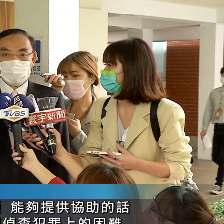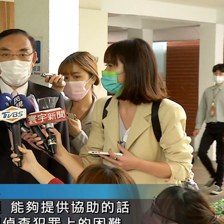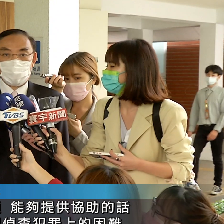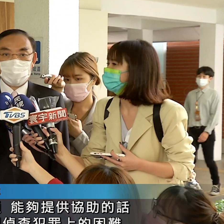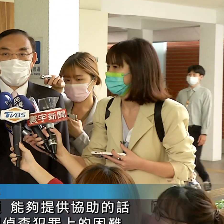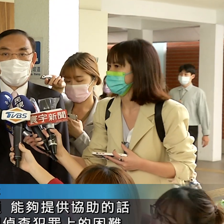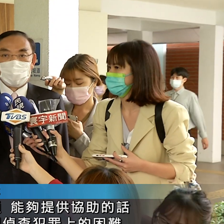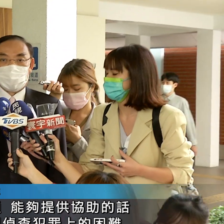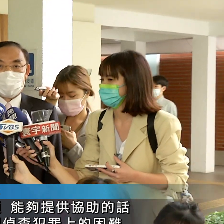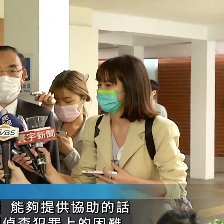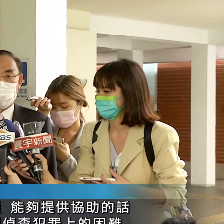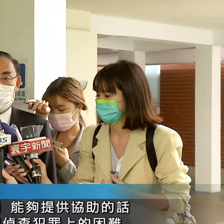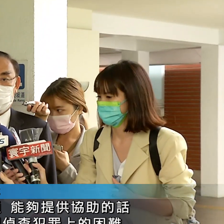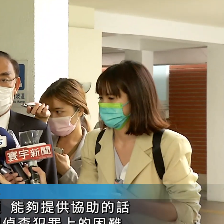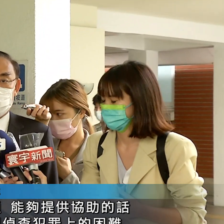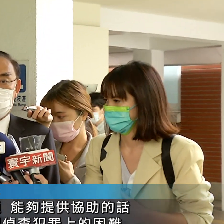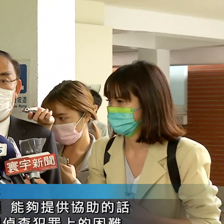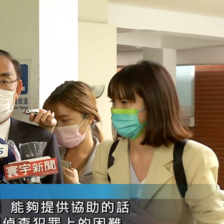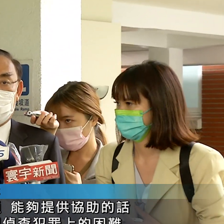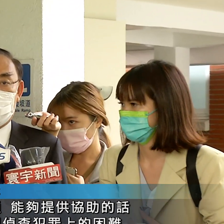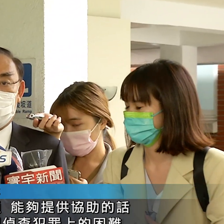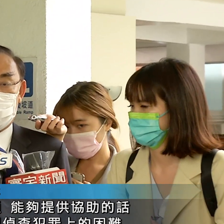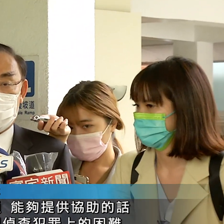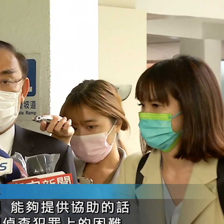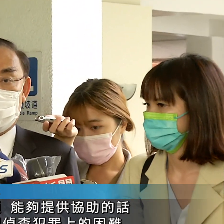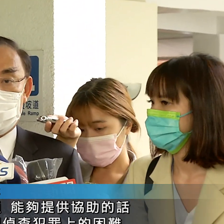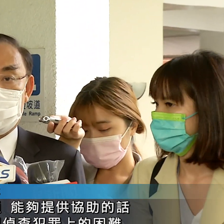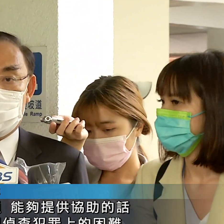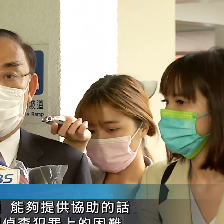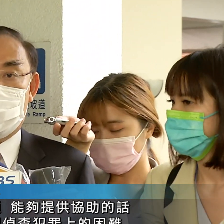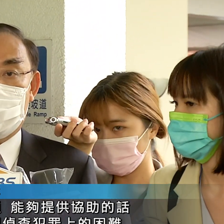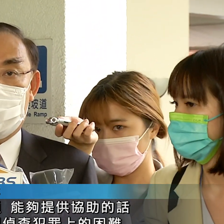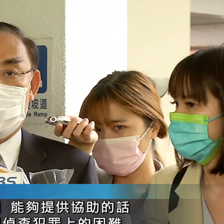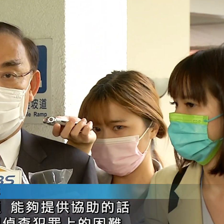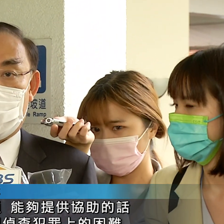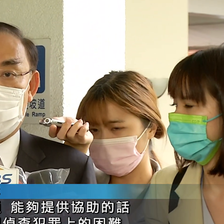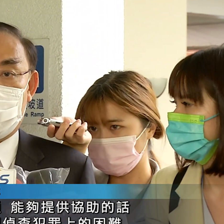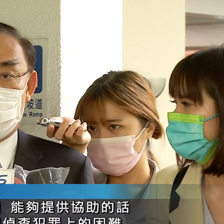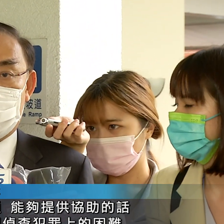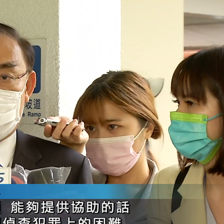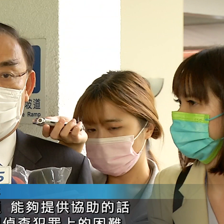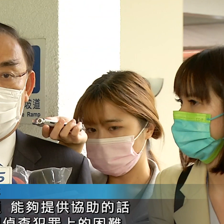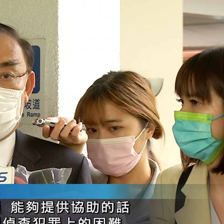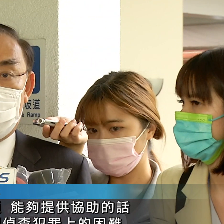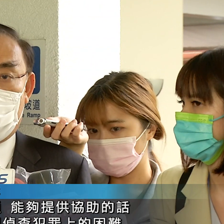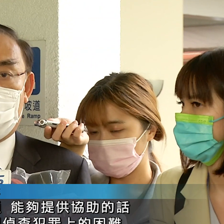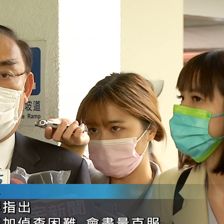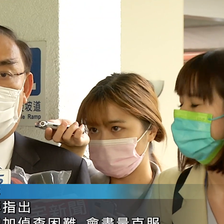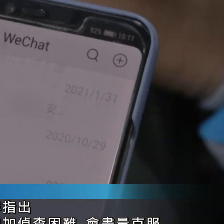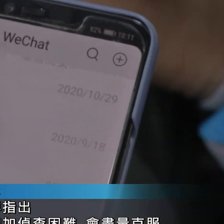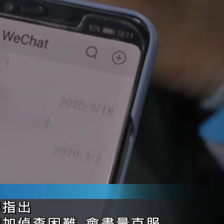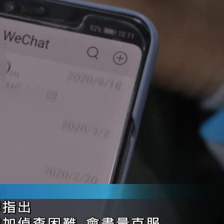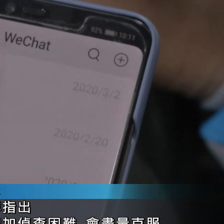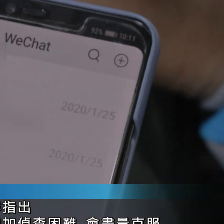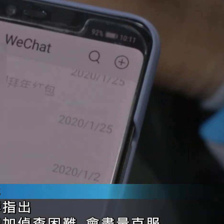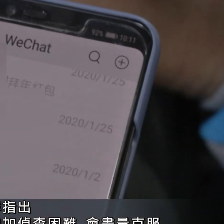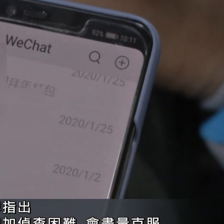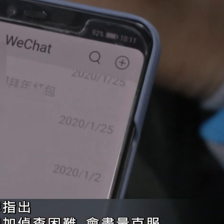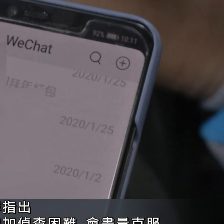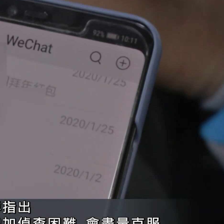通啊，能够提供协助的话，会确实会造成我们侦查犯罪上的困难啊。 法务部长蔡英祥指出，对于